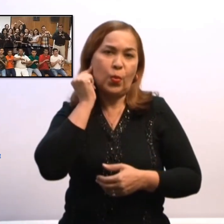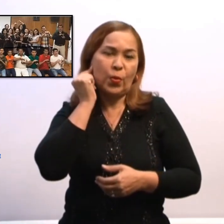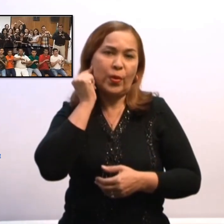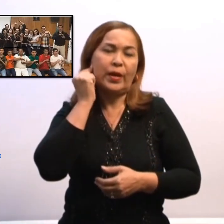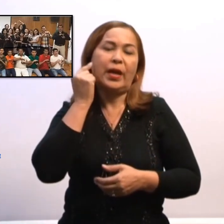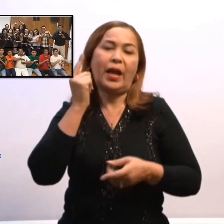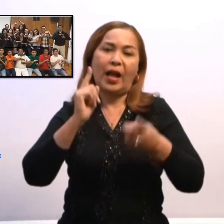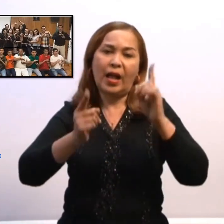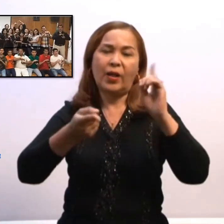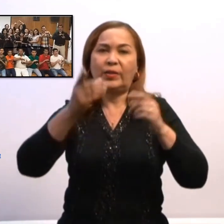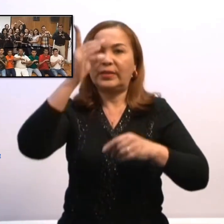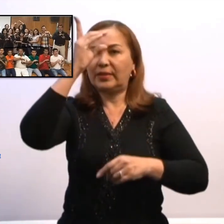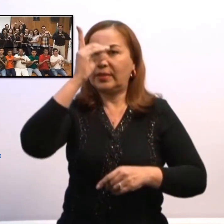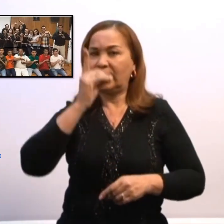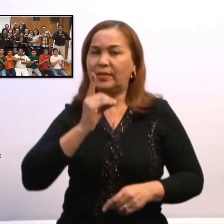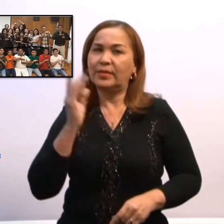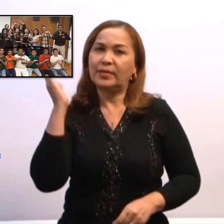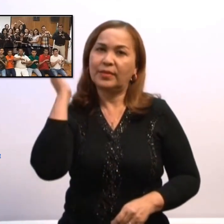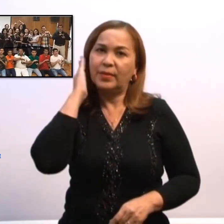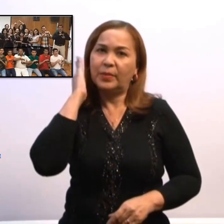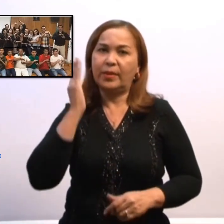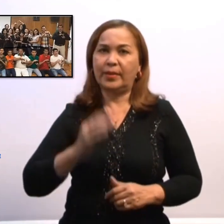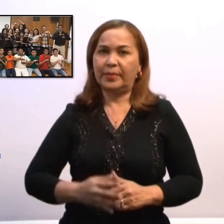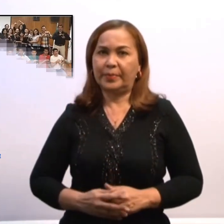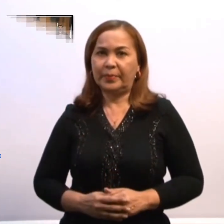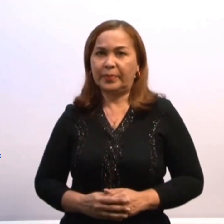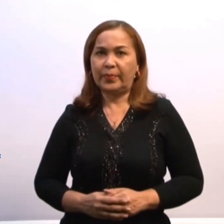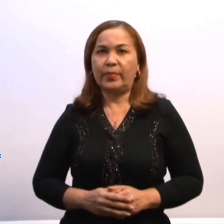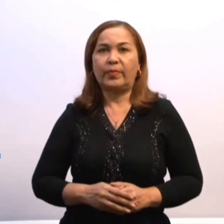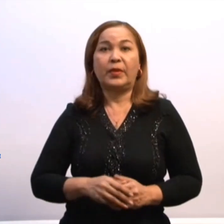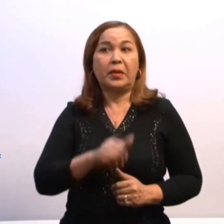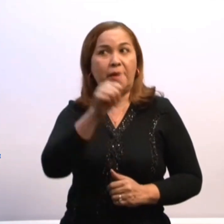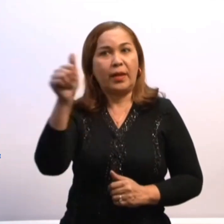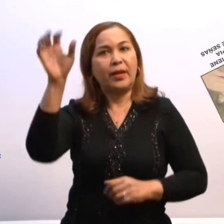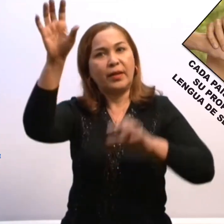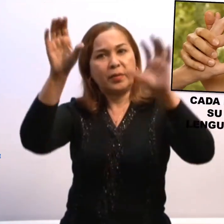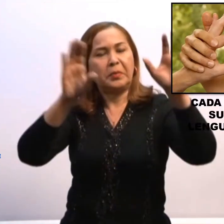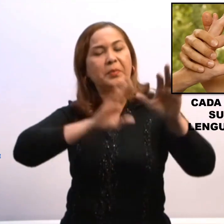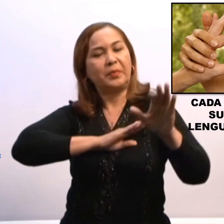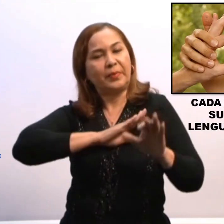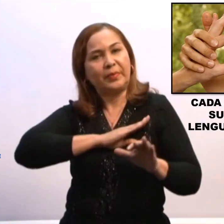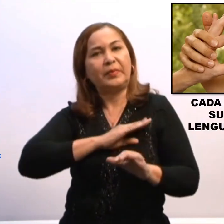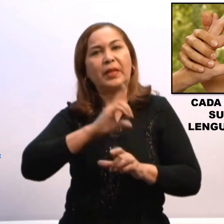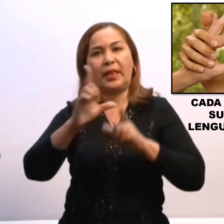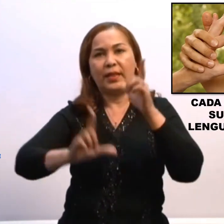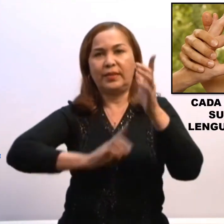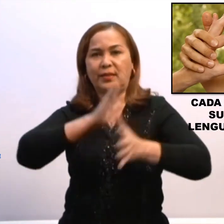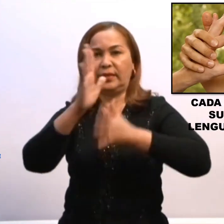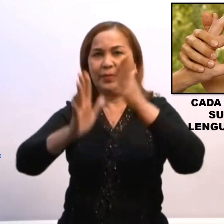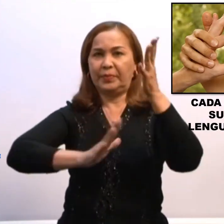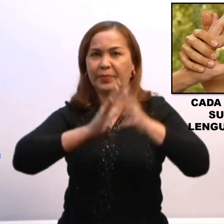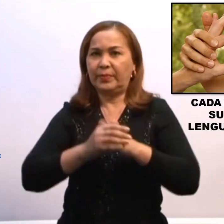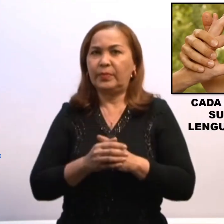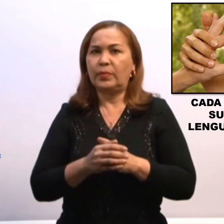alguna discapacidad auditiva. Cada país tiene su propia lengua de señas, como un conjunto de